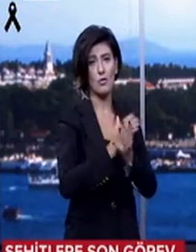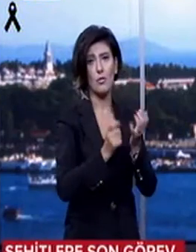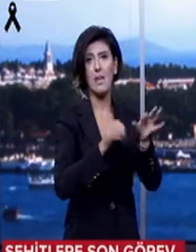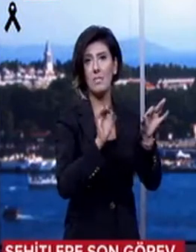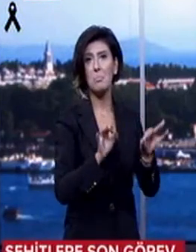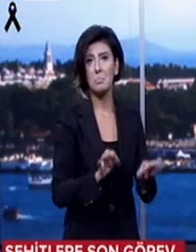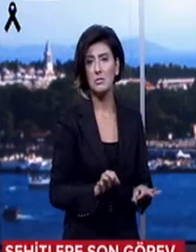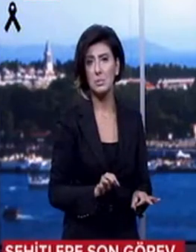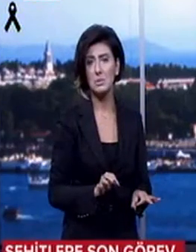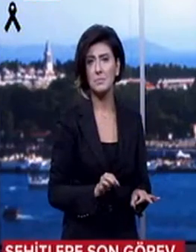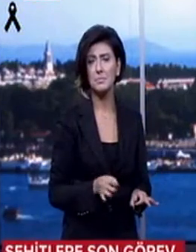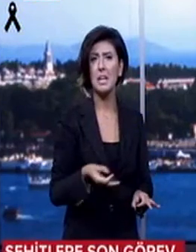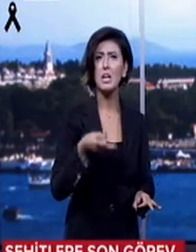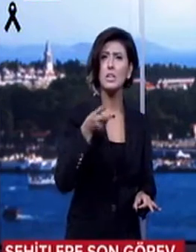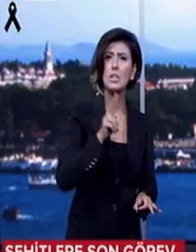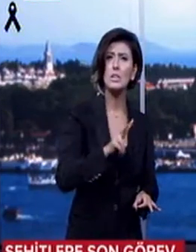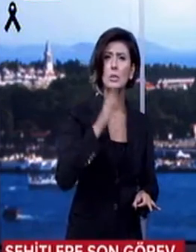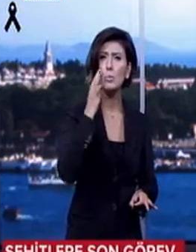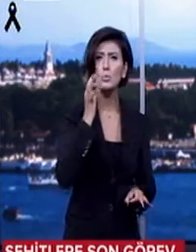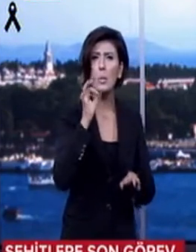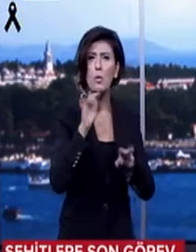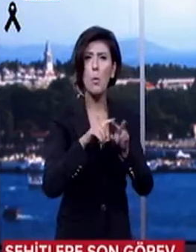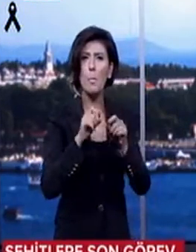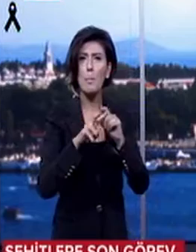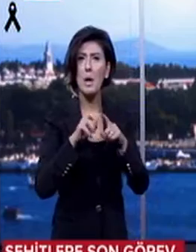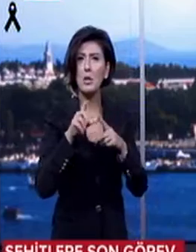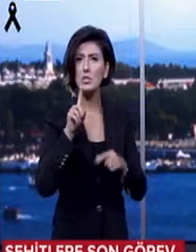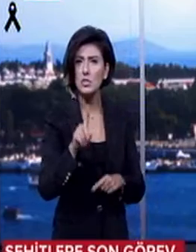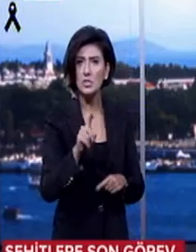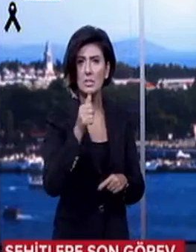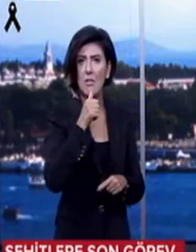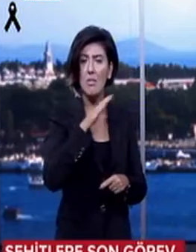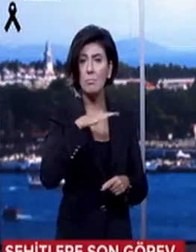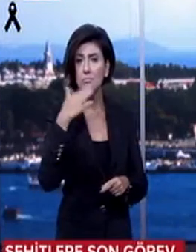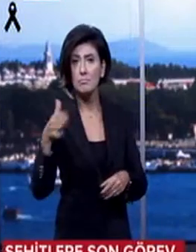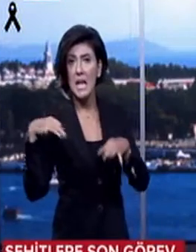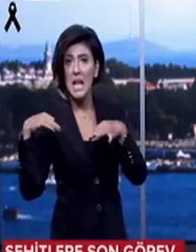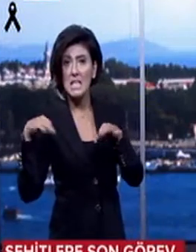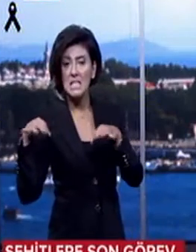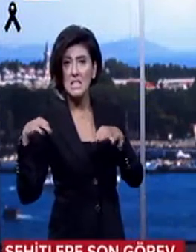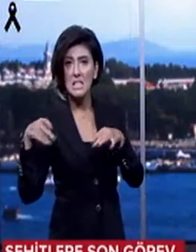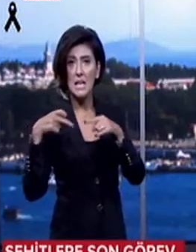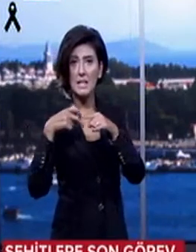göreve başlamıştı. Şehit uzman onbaşı Şükrü Şahin için